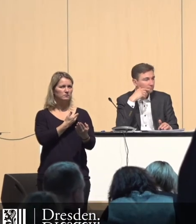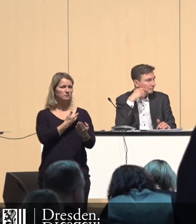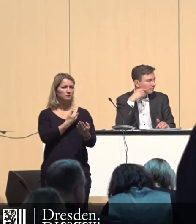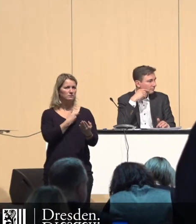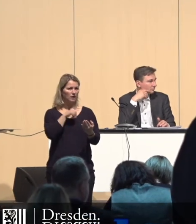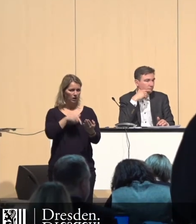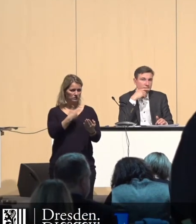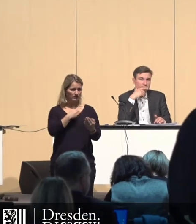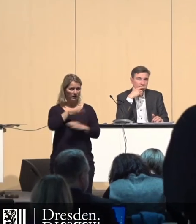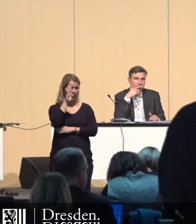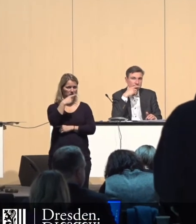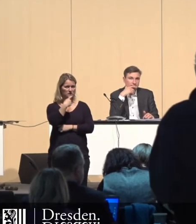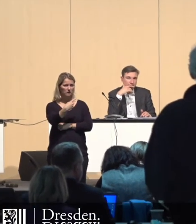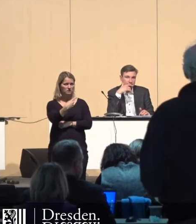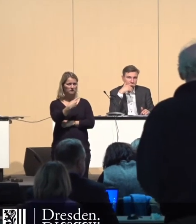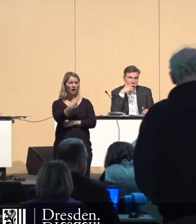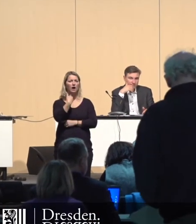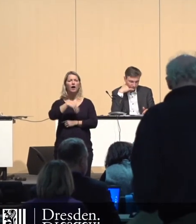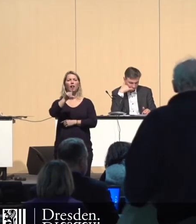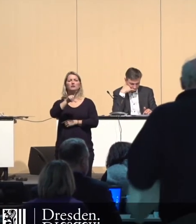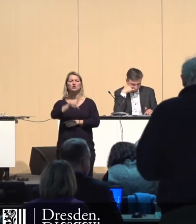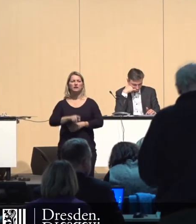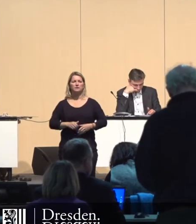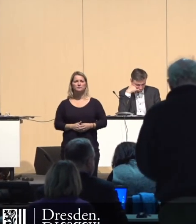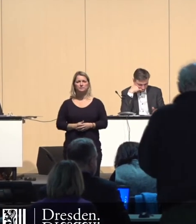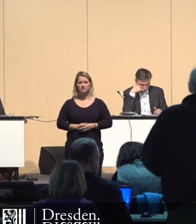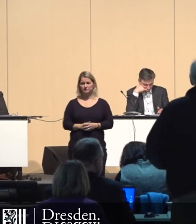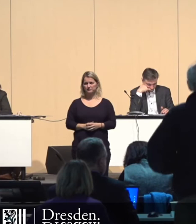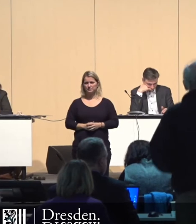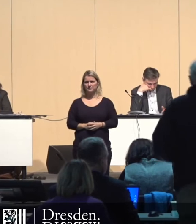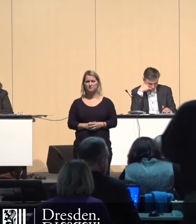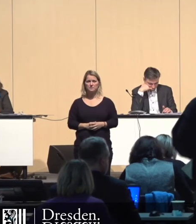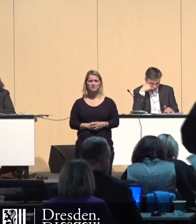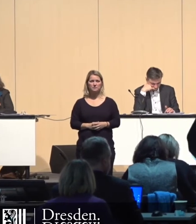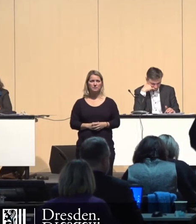Wird das Wort gewünscht, Bündnis 90 Die Grünen, Herr Lichti, dann bitteschön.